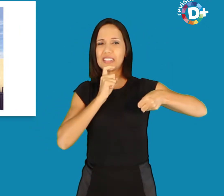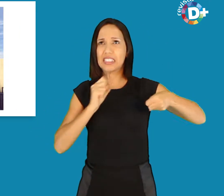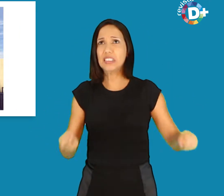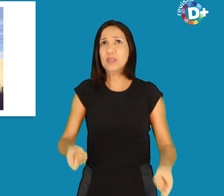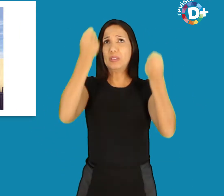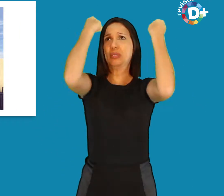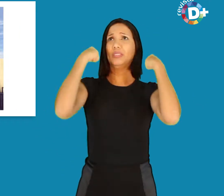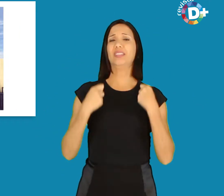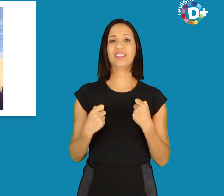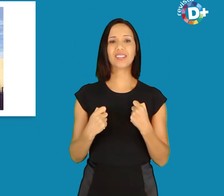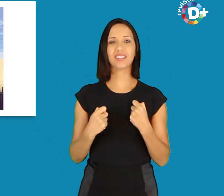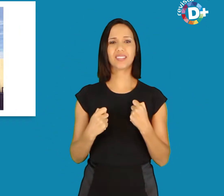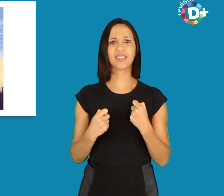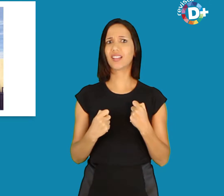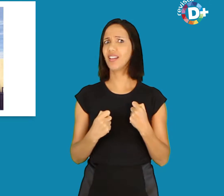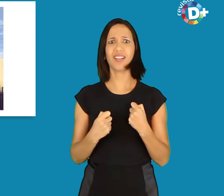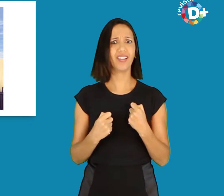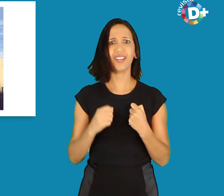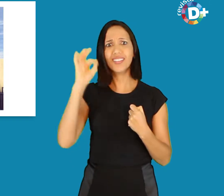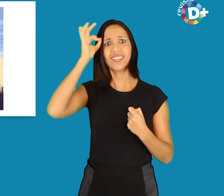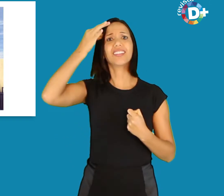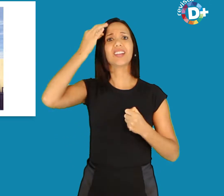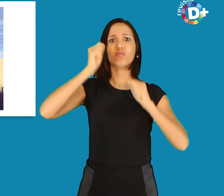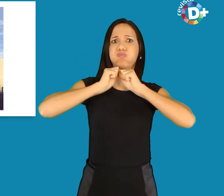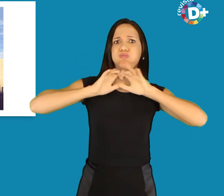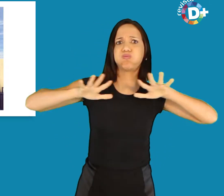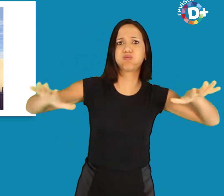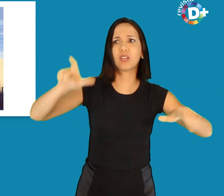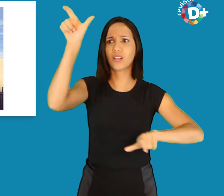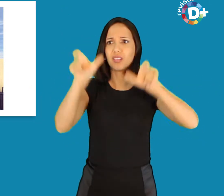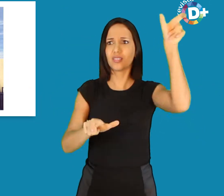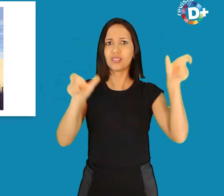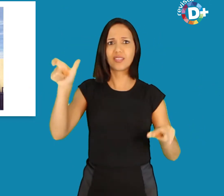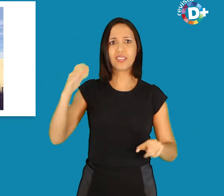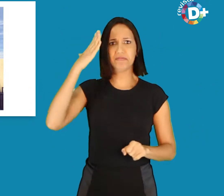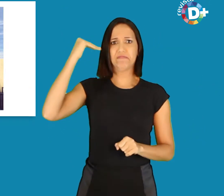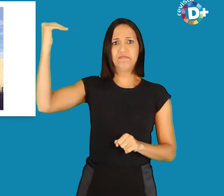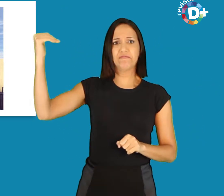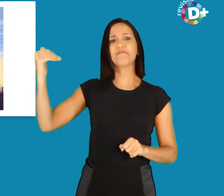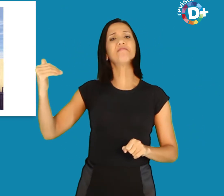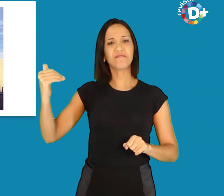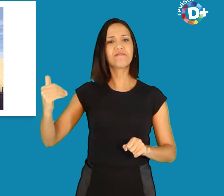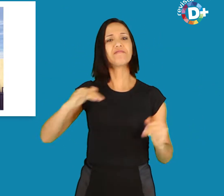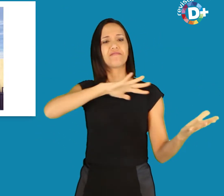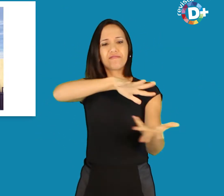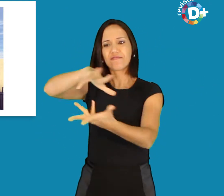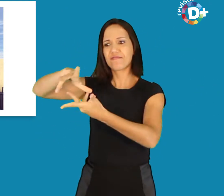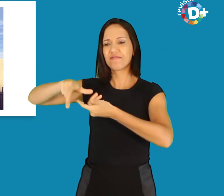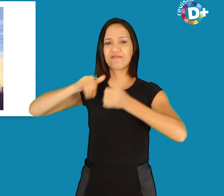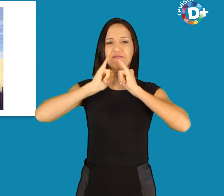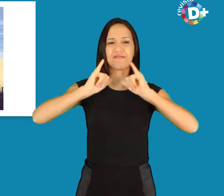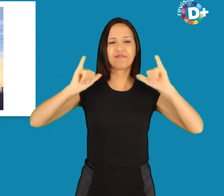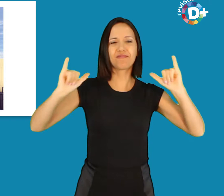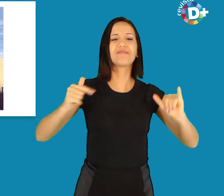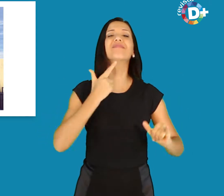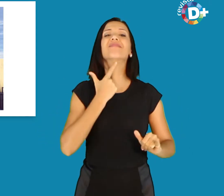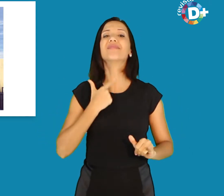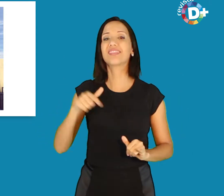gelo não demorou muito para anônimos e celebridades do mundo todo entrarem na campanha e tornarem o desejo de efeitos